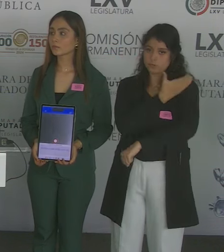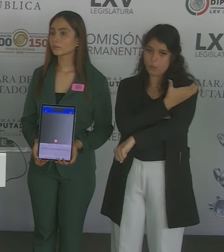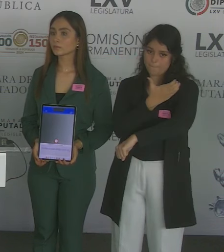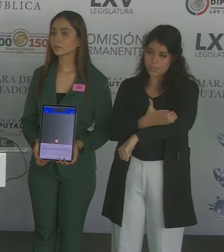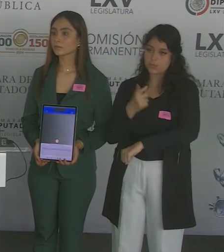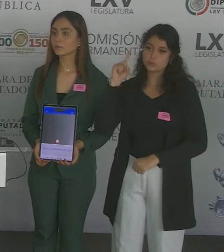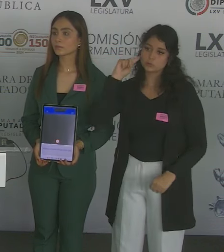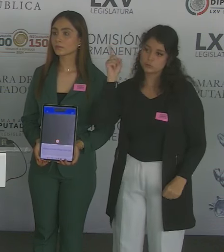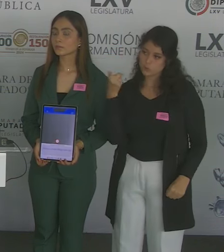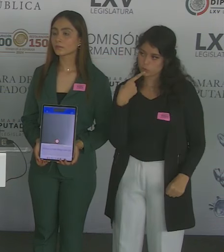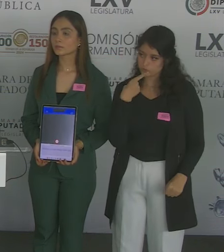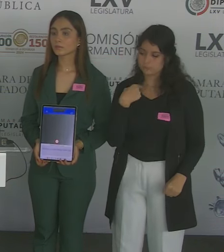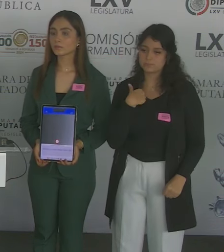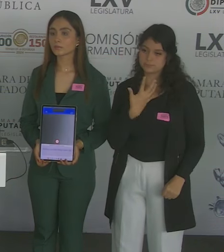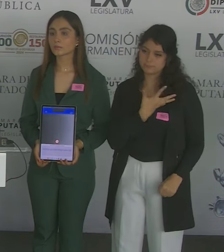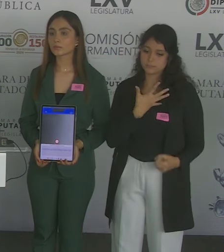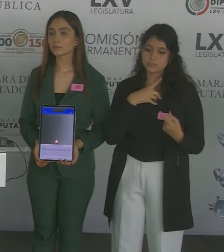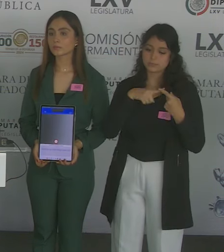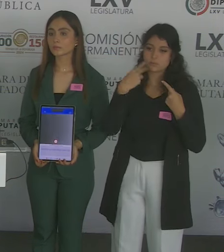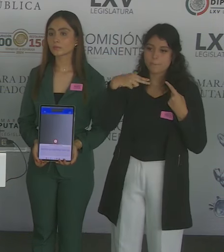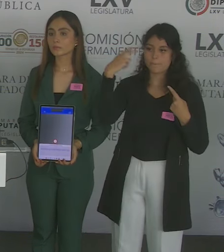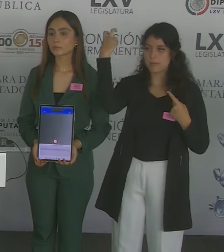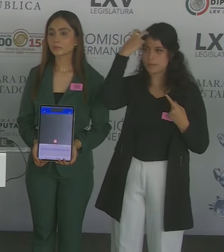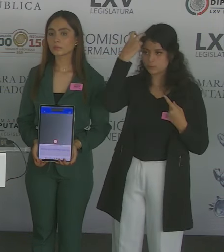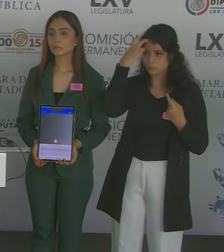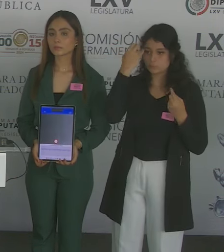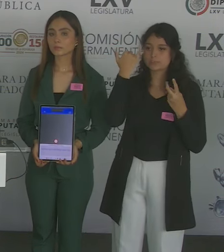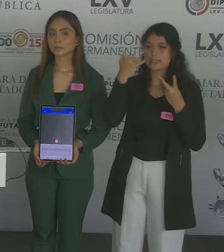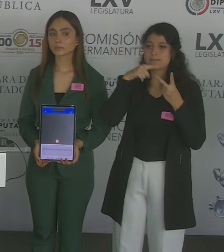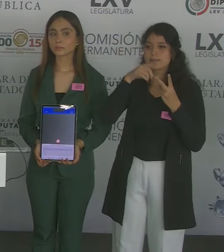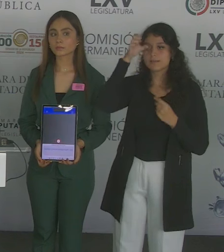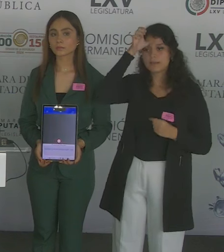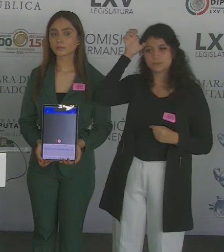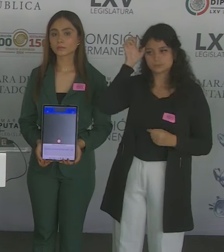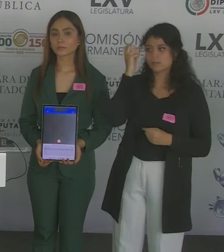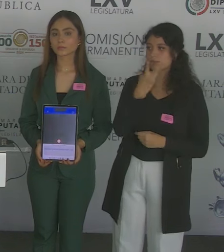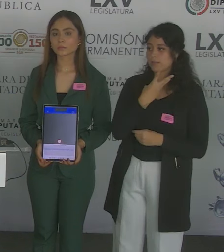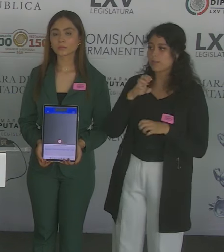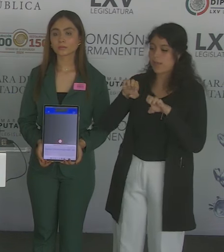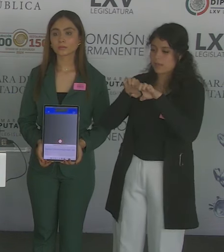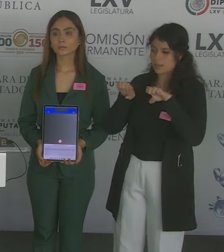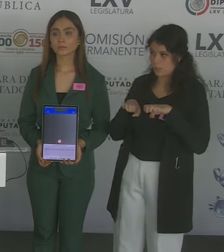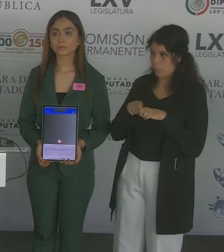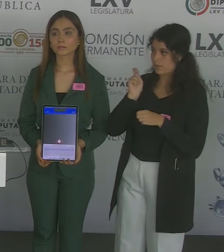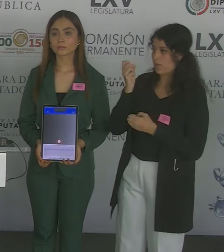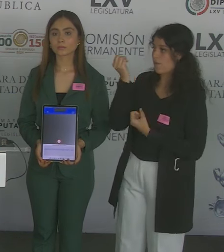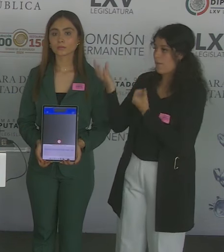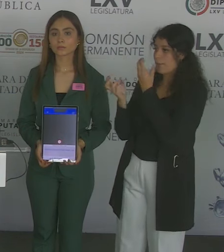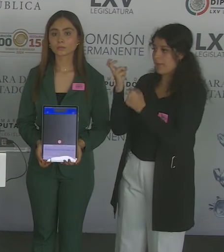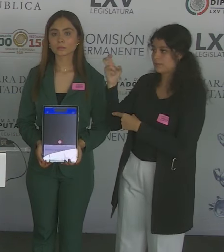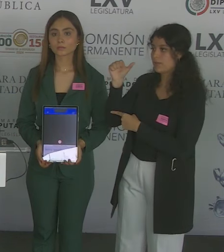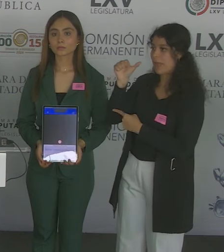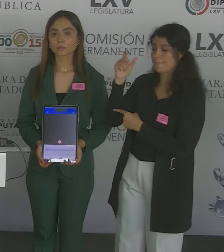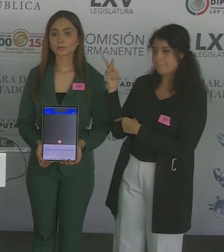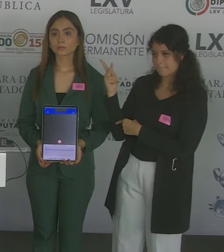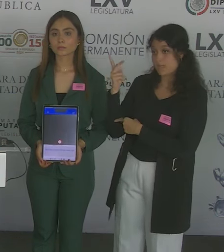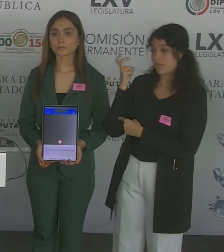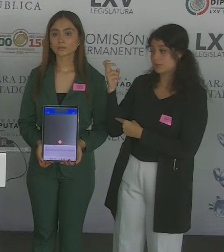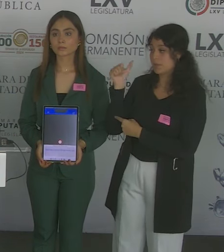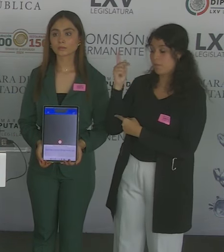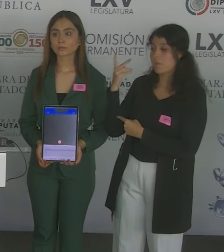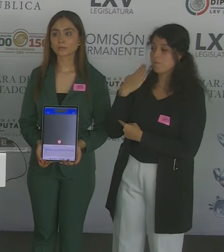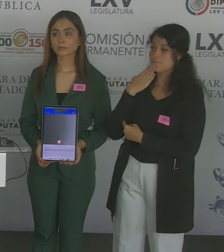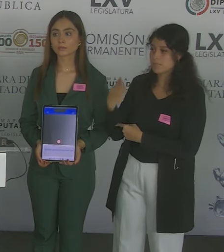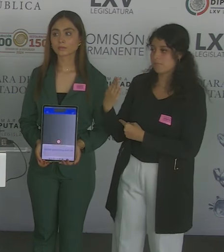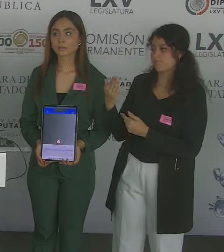alimentando con dos compañeros sordos de la comunidad sorda que es Jesús y que es eddra y yo eh de esa manera lo